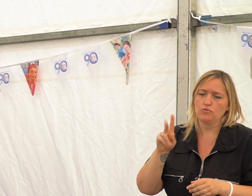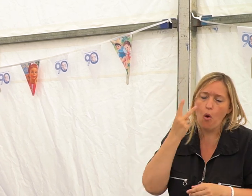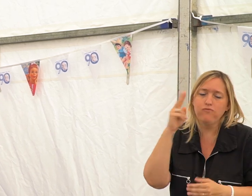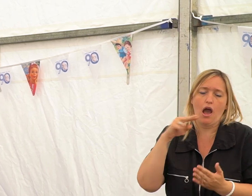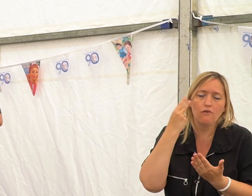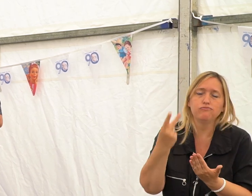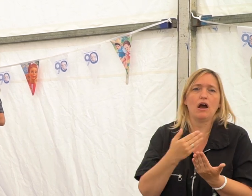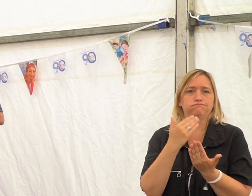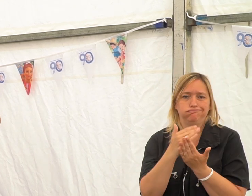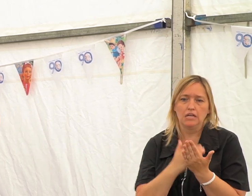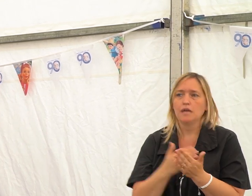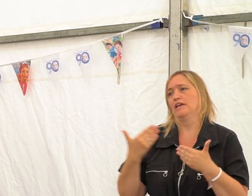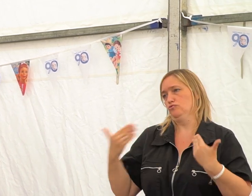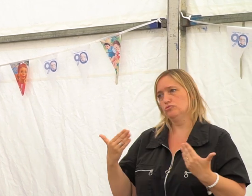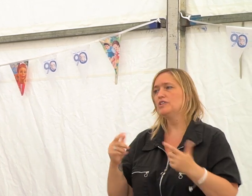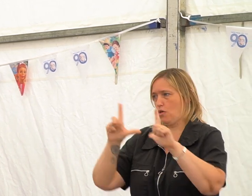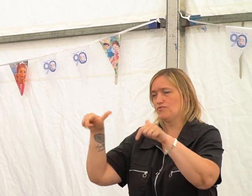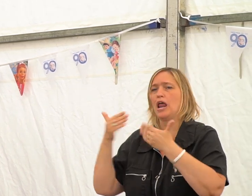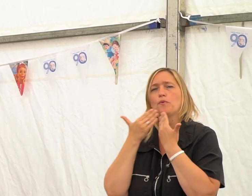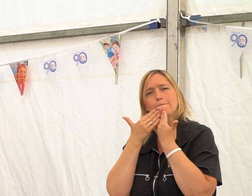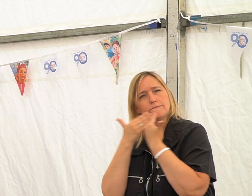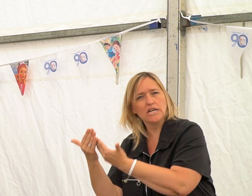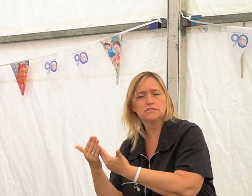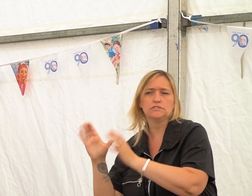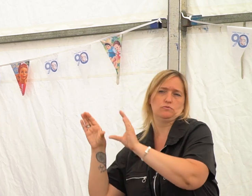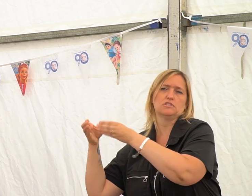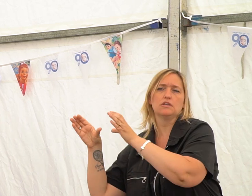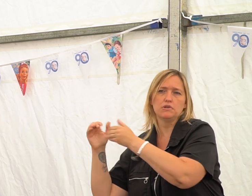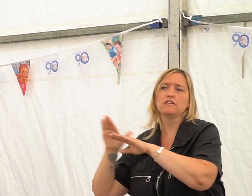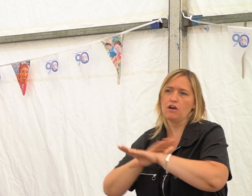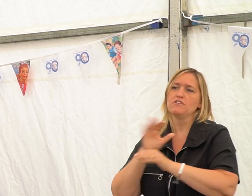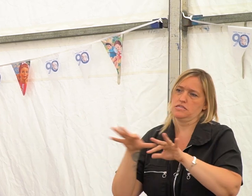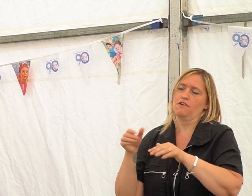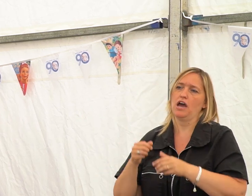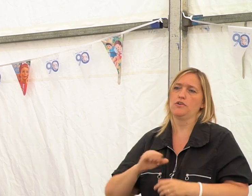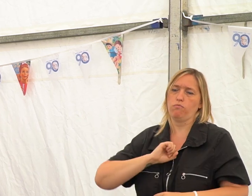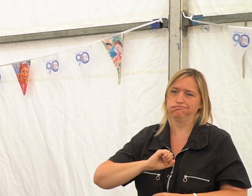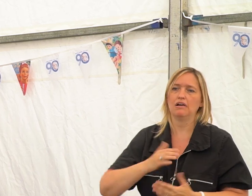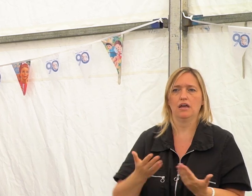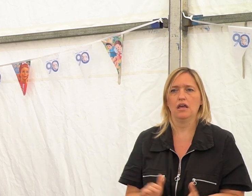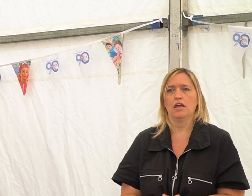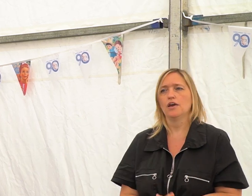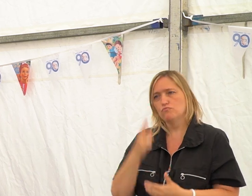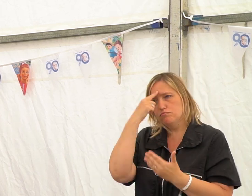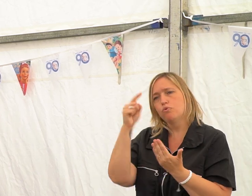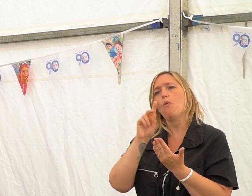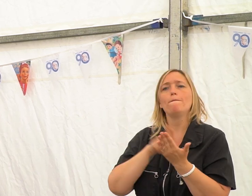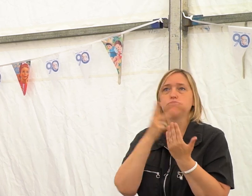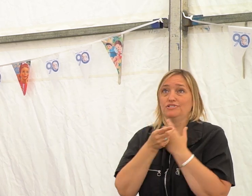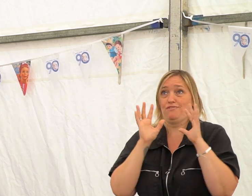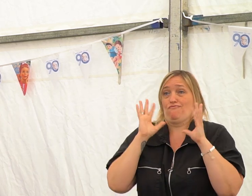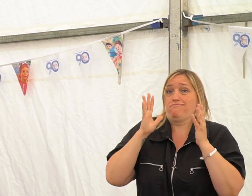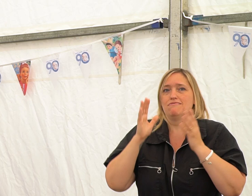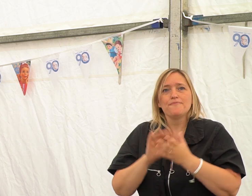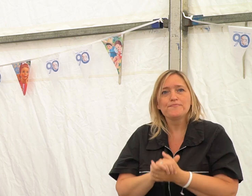régulièrement, mais en tout cas aujourd'hui on y arrive, et donc bravo Maud et bravo à toutes les équipes évidemment qui ont travaillé travaillé sur ce projet un peu fou hein,